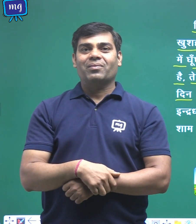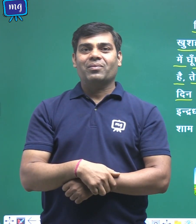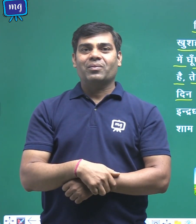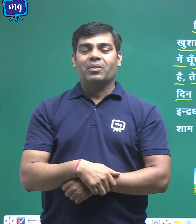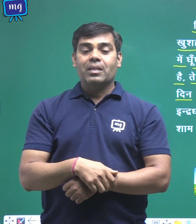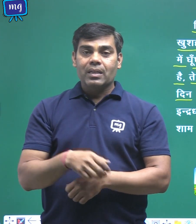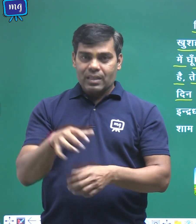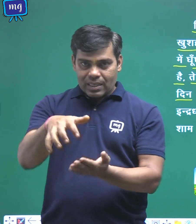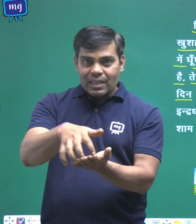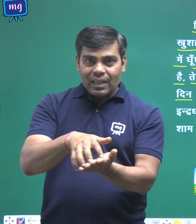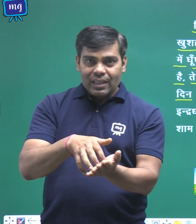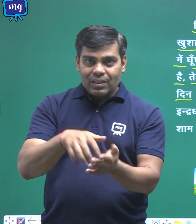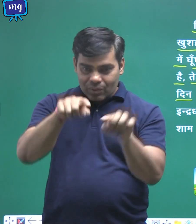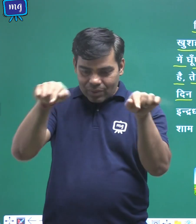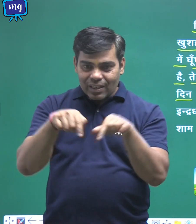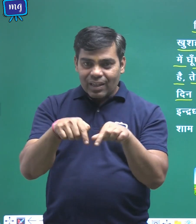खेत में ही